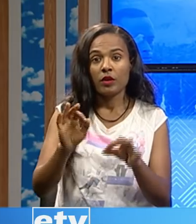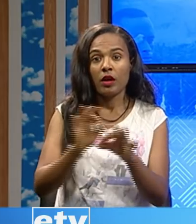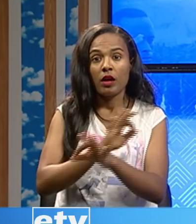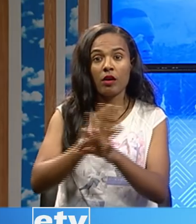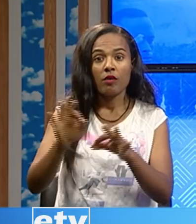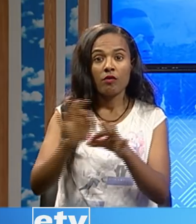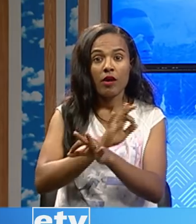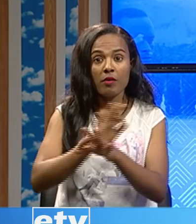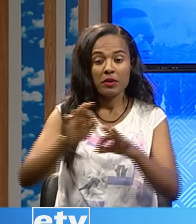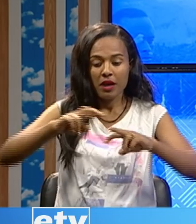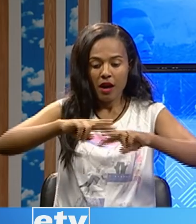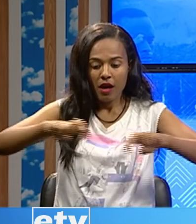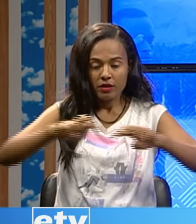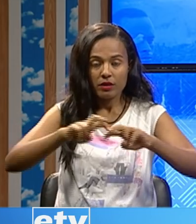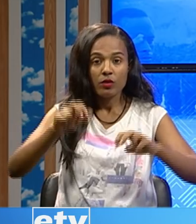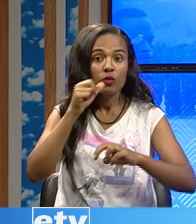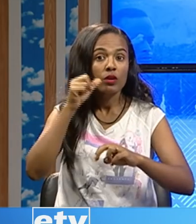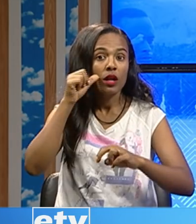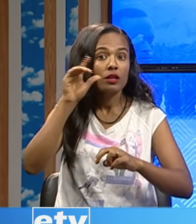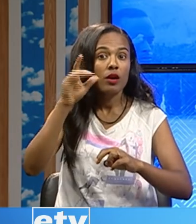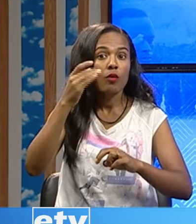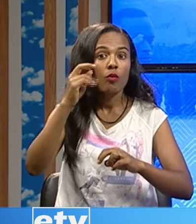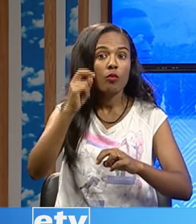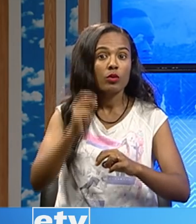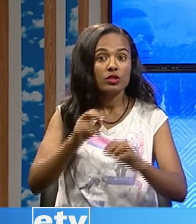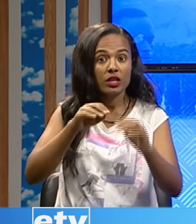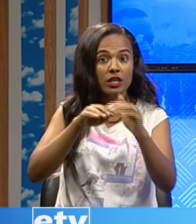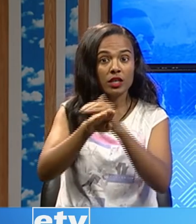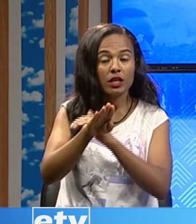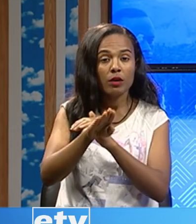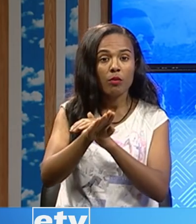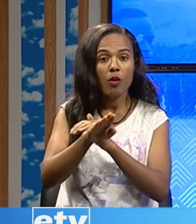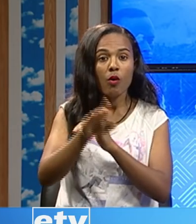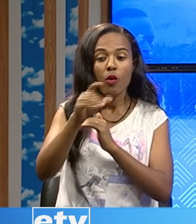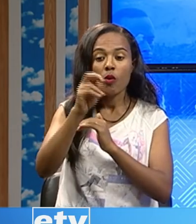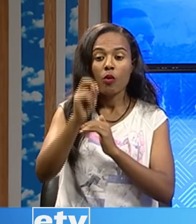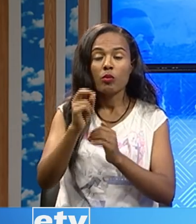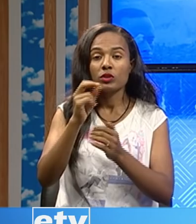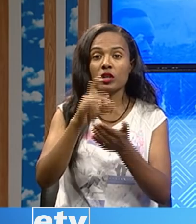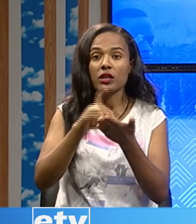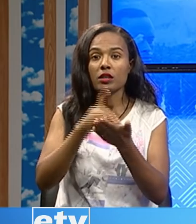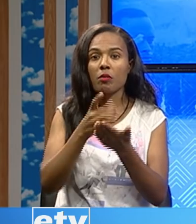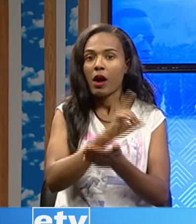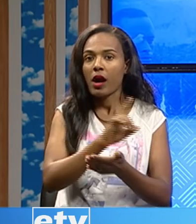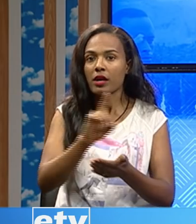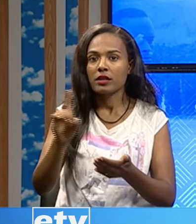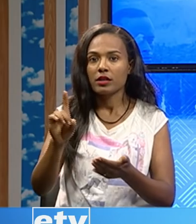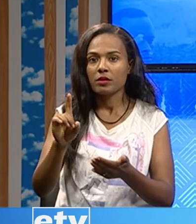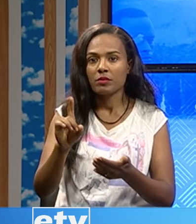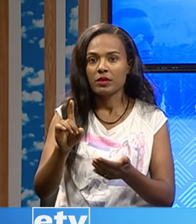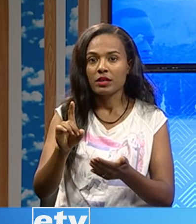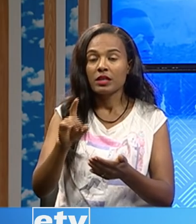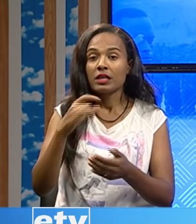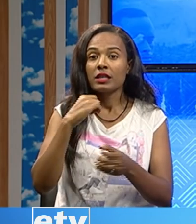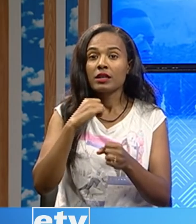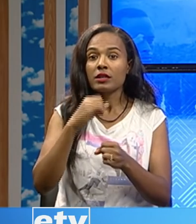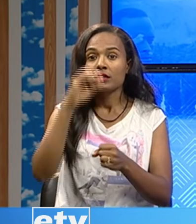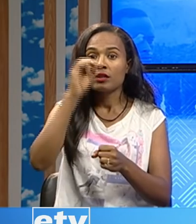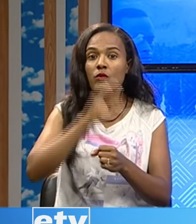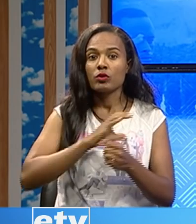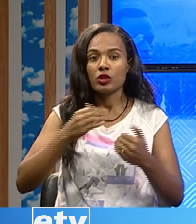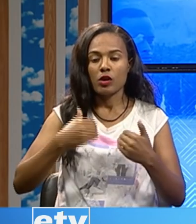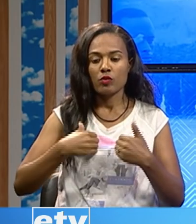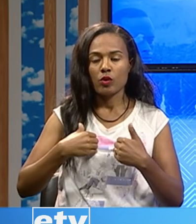ፋብሪካ አጥንተው ትናንትና ኮምቦልቻ መጀመሪያ የተገባው ኮምቦልቻ ከተማ አይደለም እስቃጥላም ይሰራበት ኦሬዲ ሰዎች አሉ